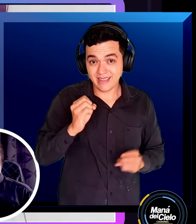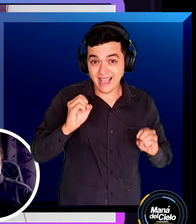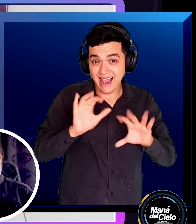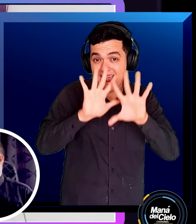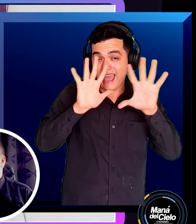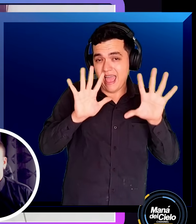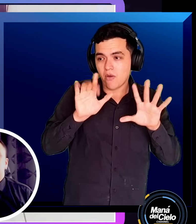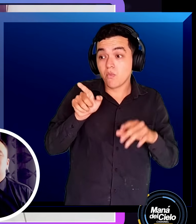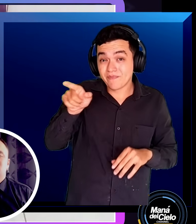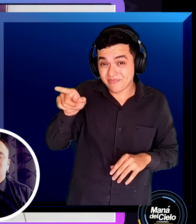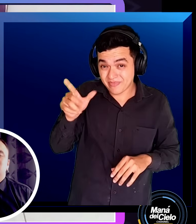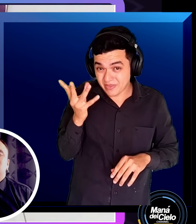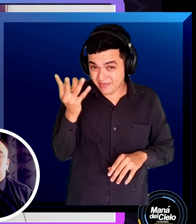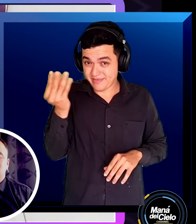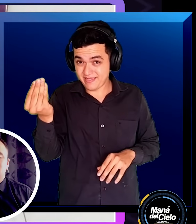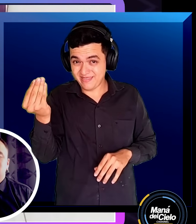mesas.